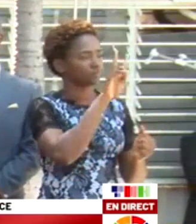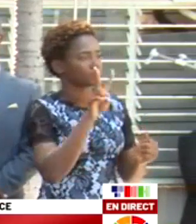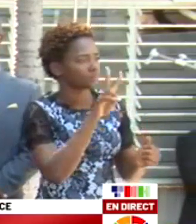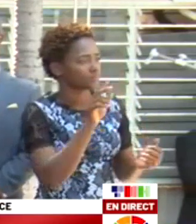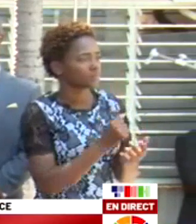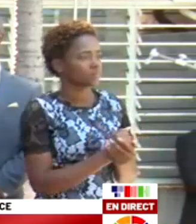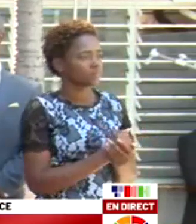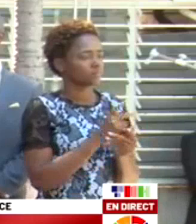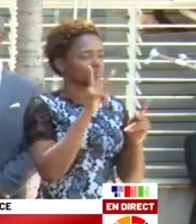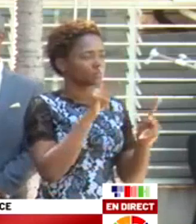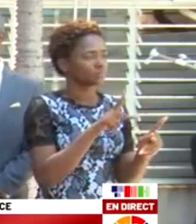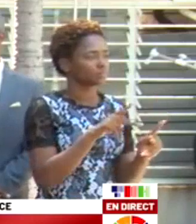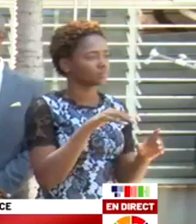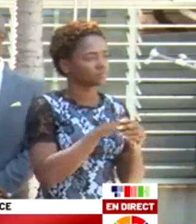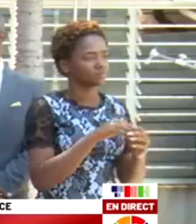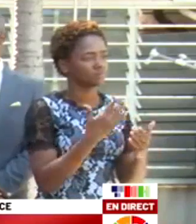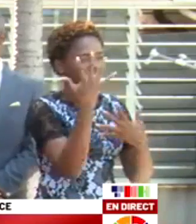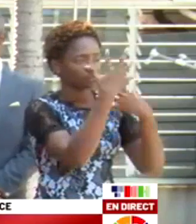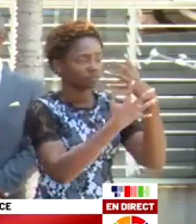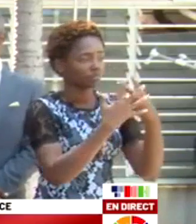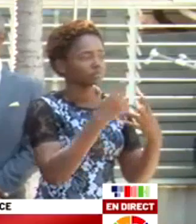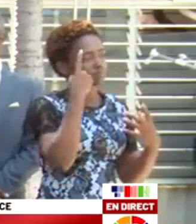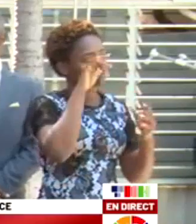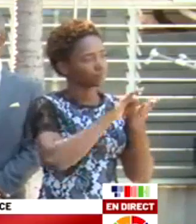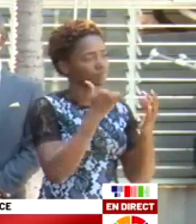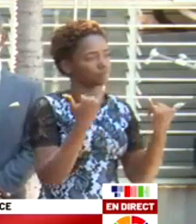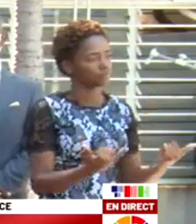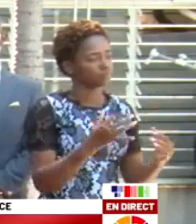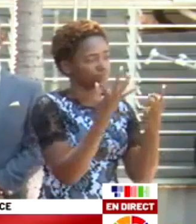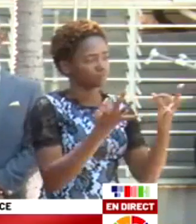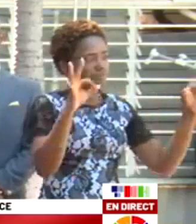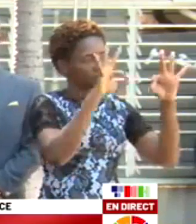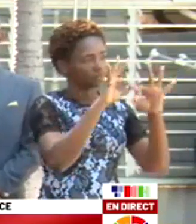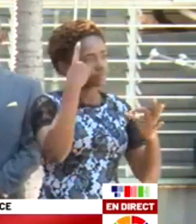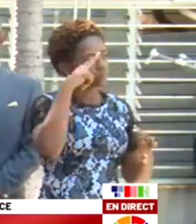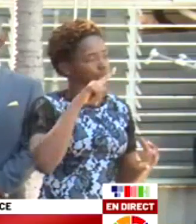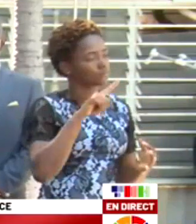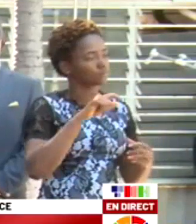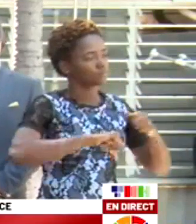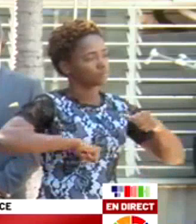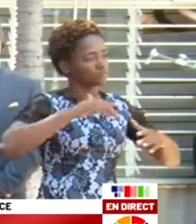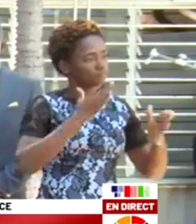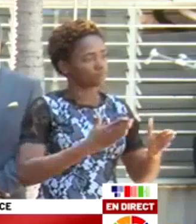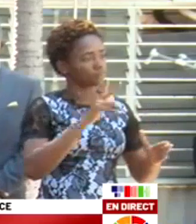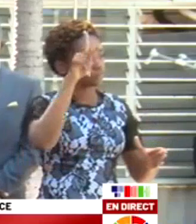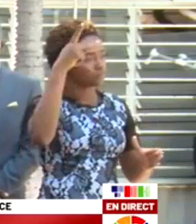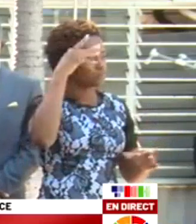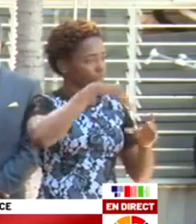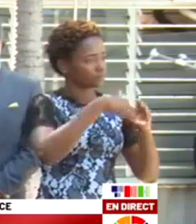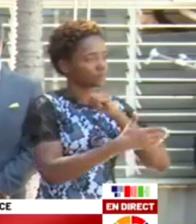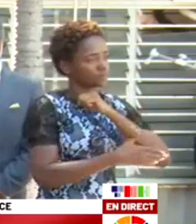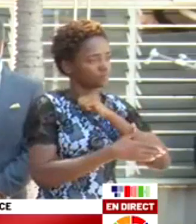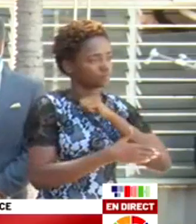à moun yo qui nage dans des eaux troublées. Et c'est pour ça que je dis, hein, nous avons fait l'important pour acteurs politiques dans un pays, hein,